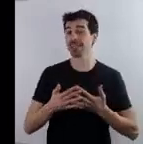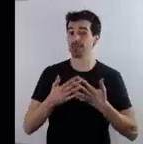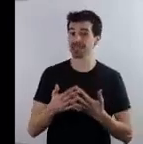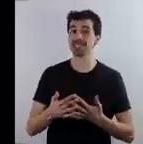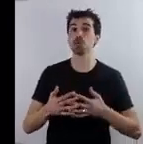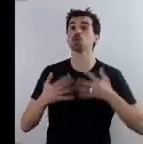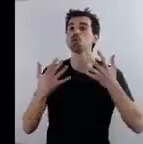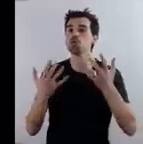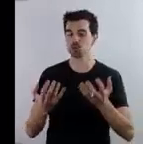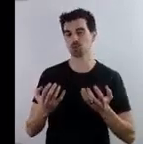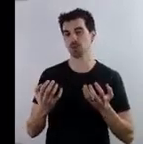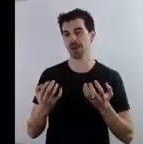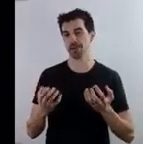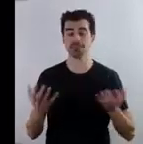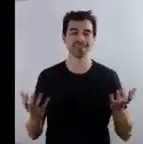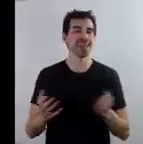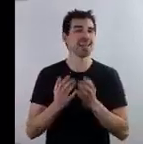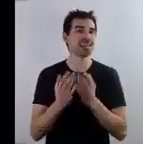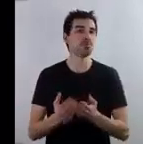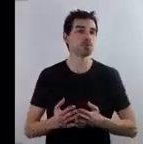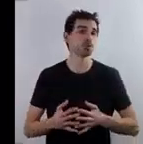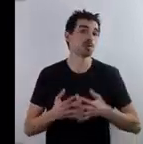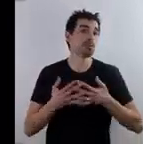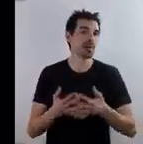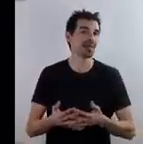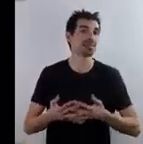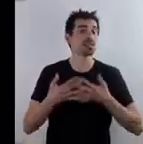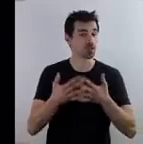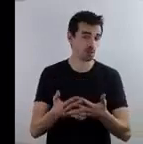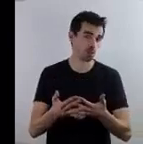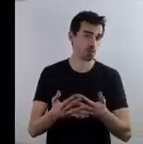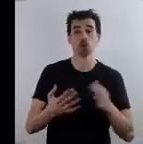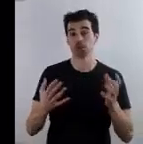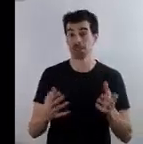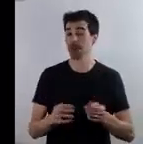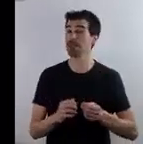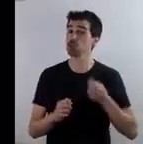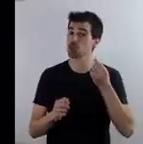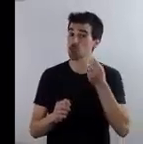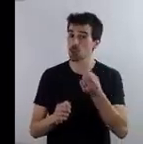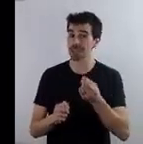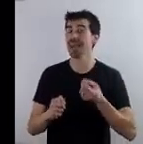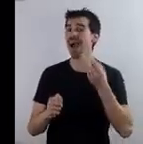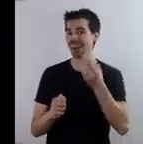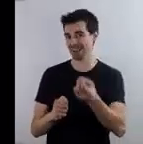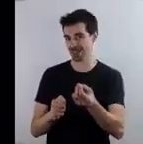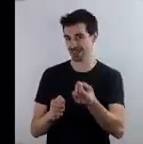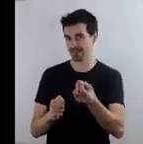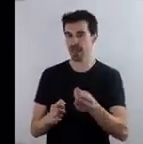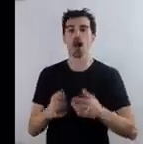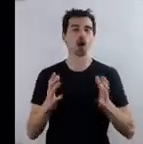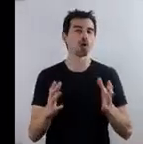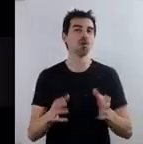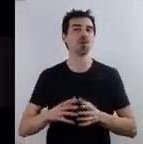ces réflexes participent au tonus musculaire. En fait, les muscles sont en permanence en tension, ce qui permet de s'opposer à la